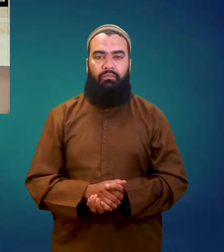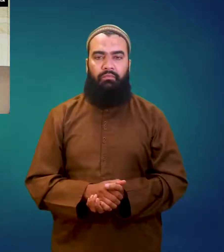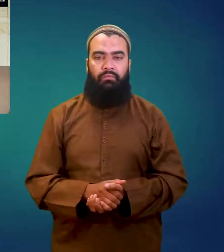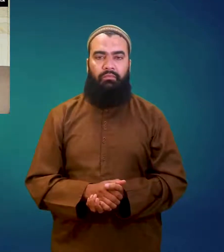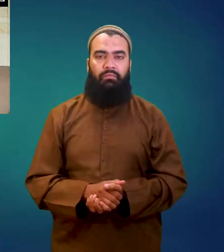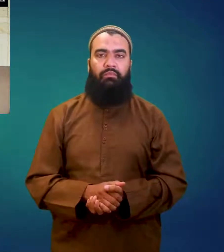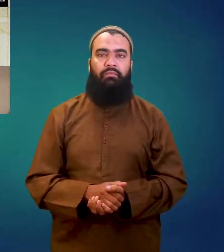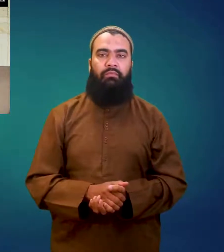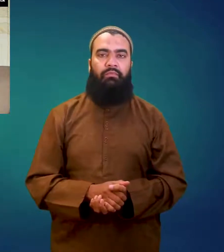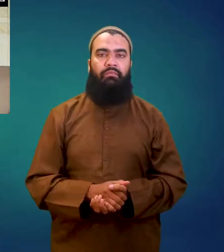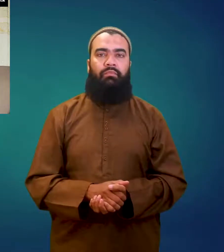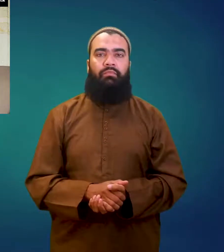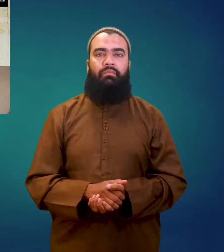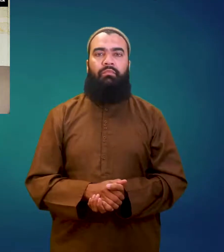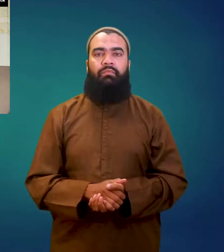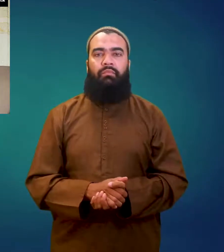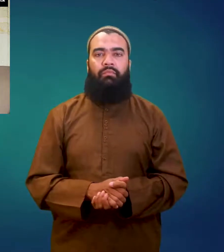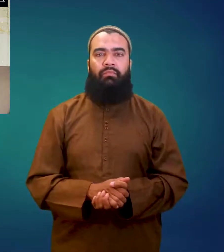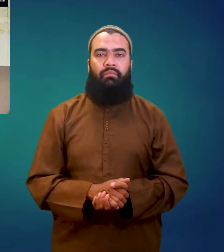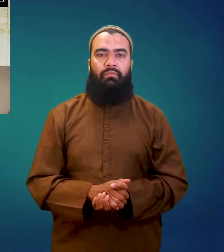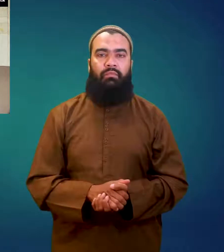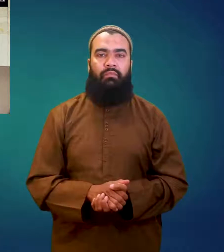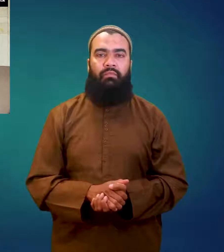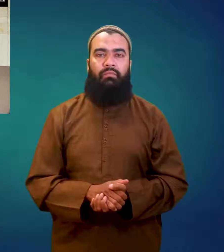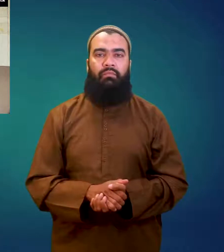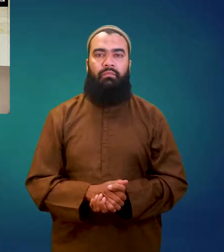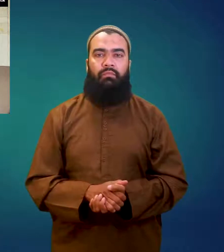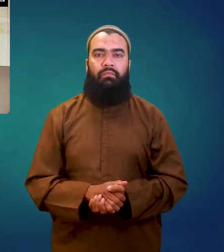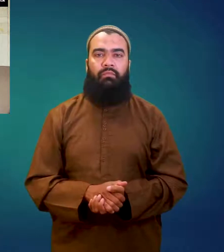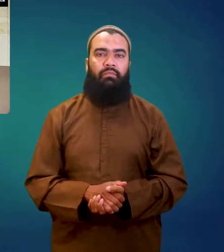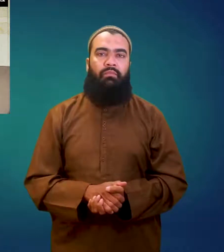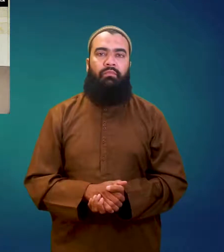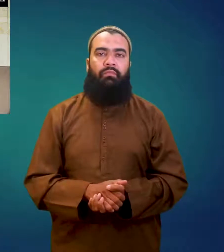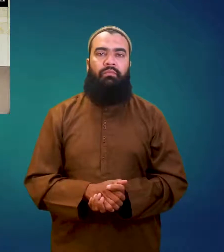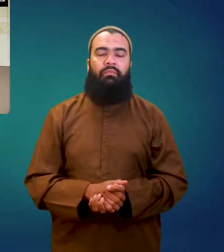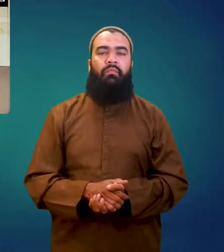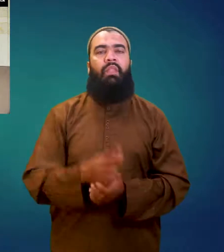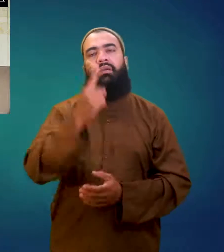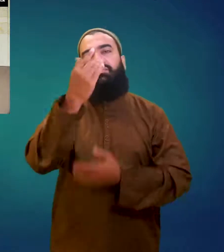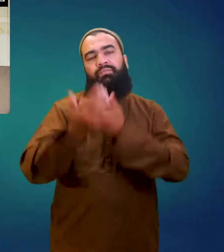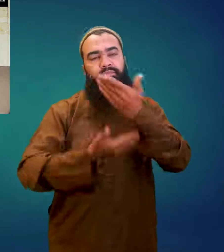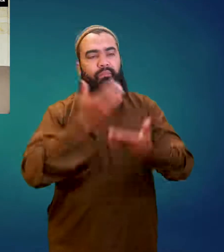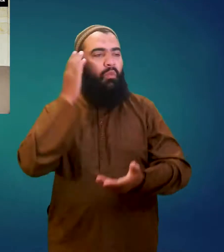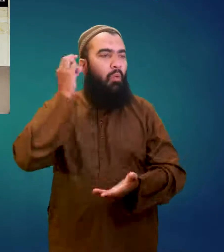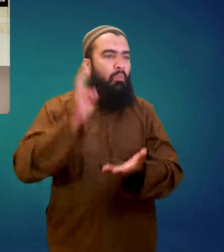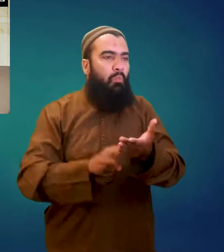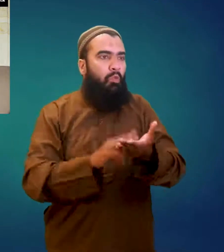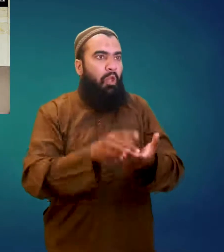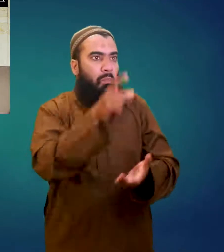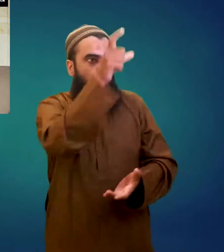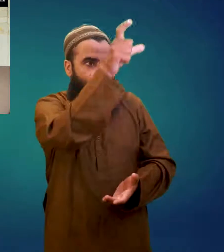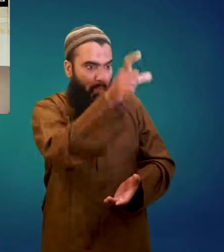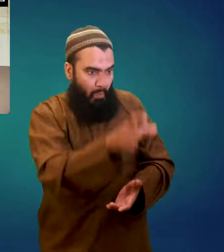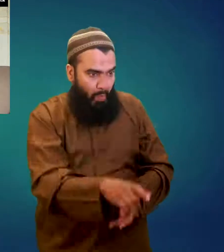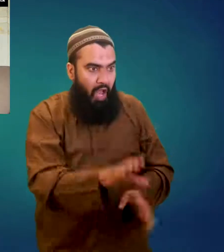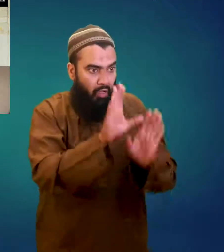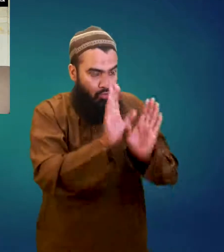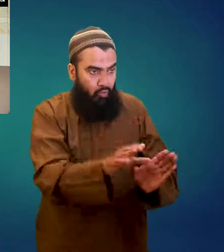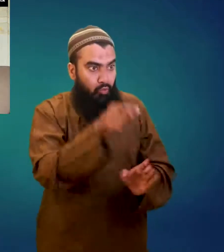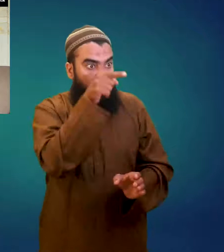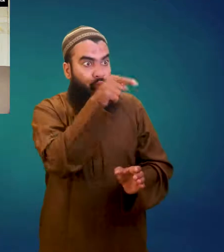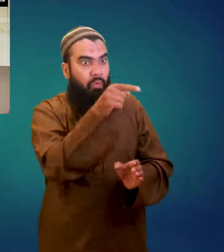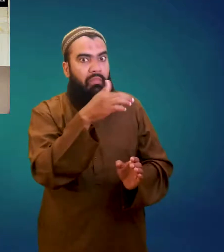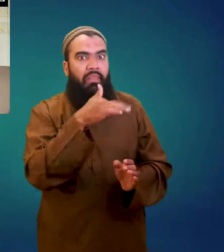آیت نمبر 12، یا ایھا الذین آمنوا اجتنبوا کثیرا من الظن، اے ایمان والو بہت